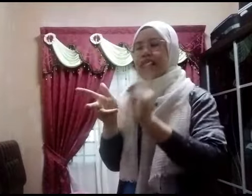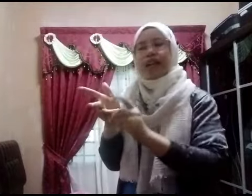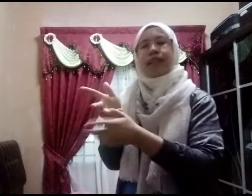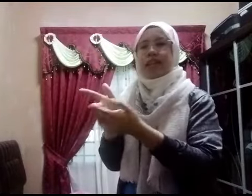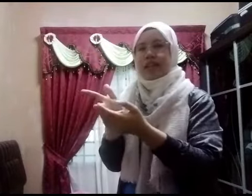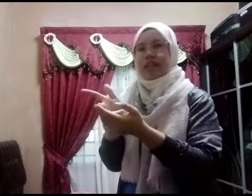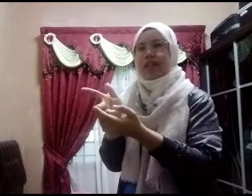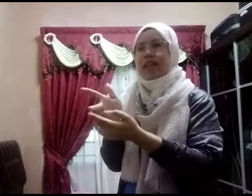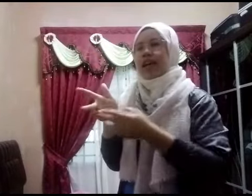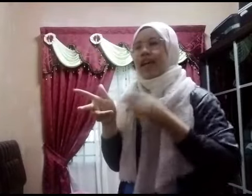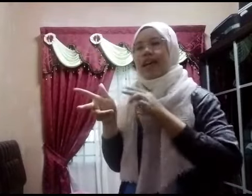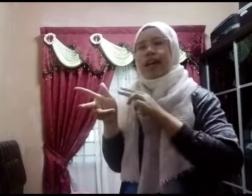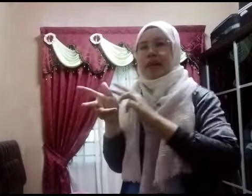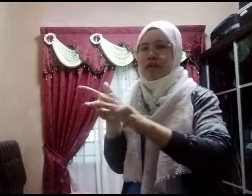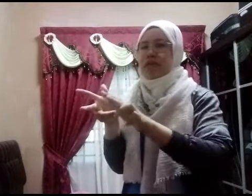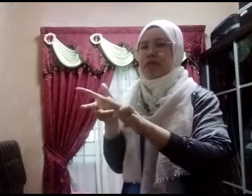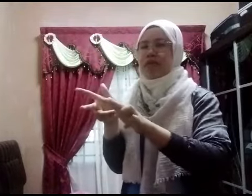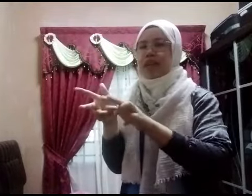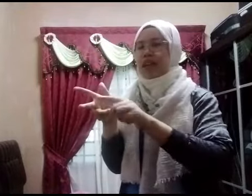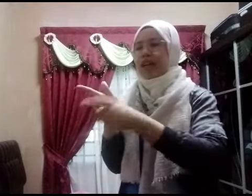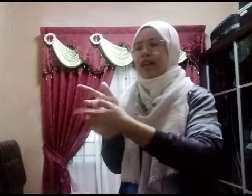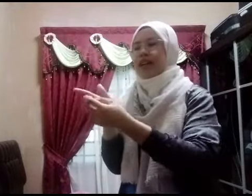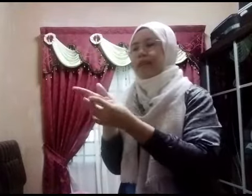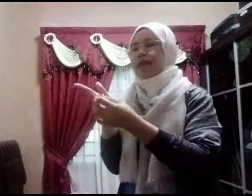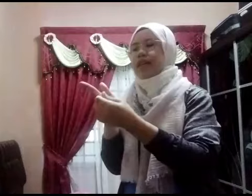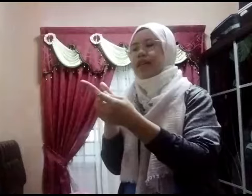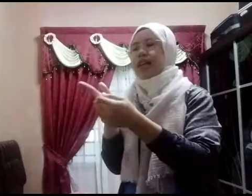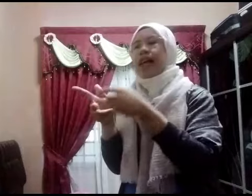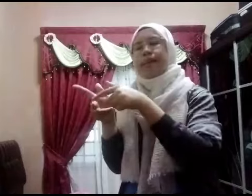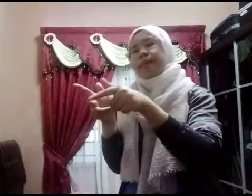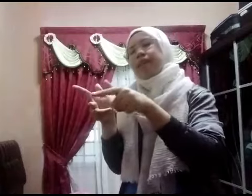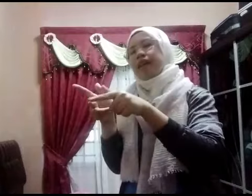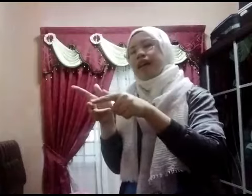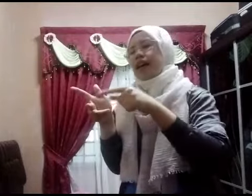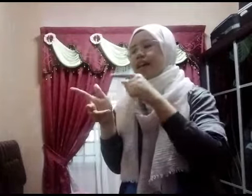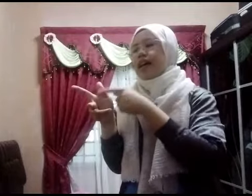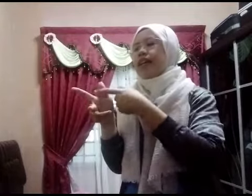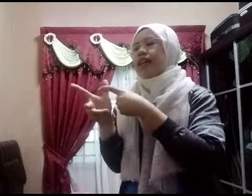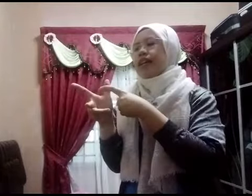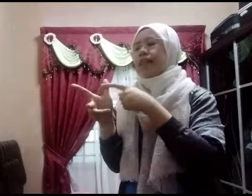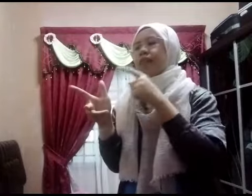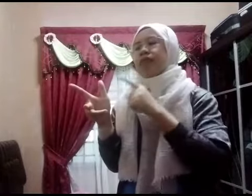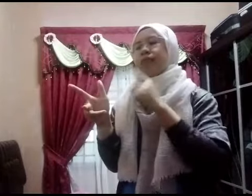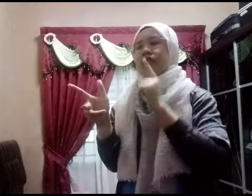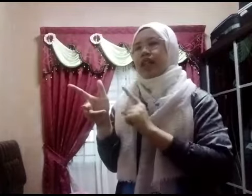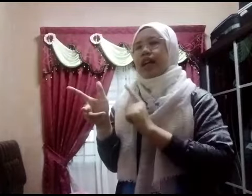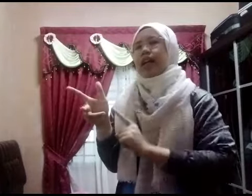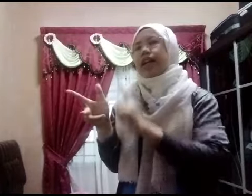current ke mana. Okay, current dia akan masuk. Okay, current dia akan masuk ke dalam. Dan dia punya motion akan ke